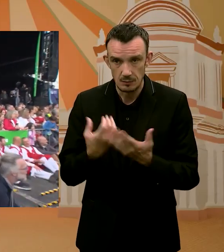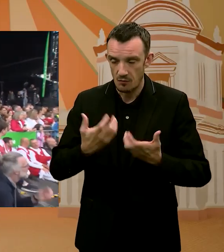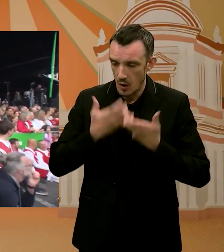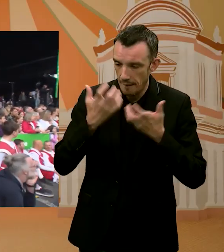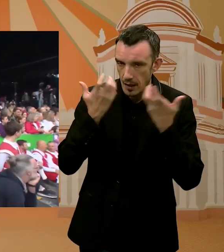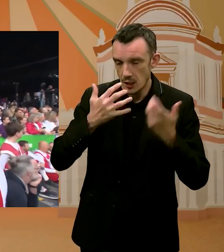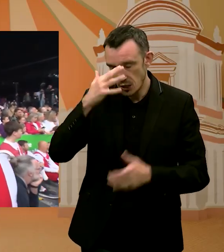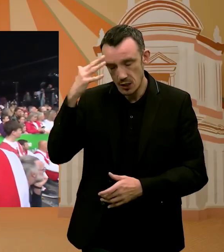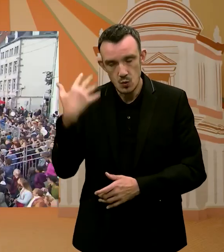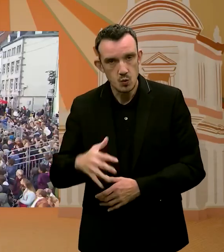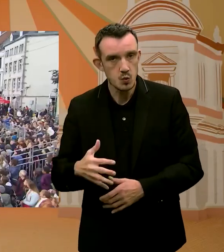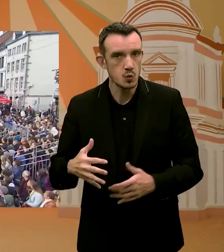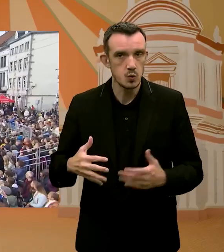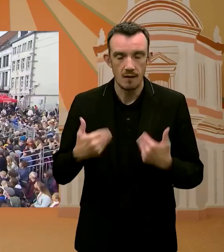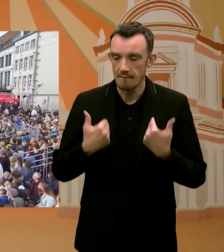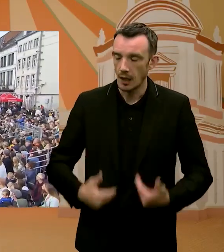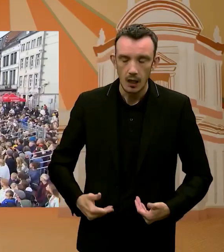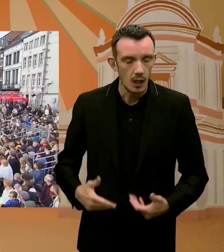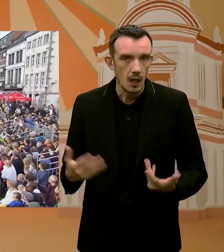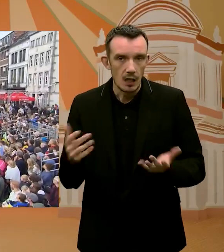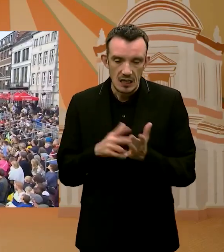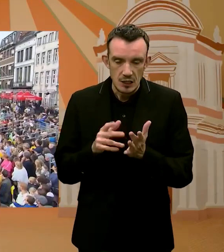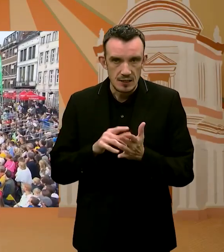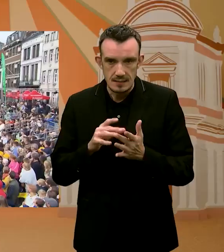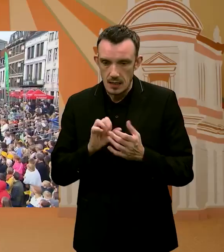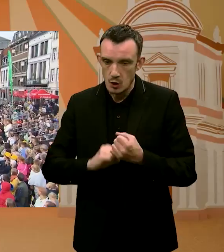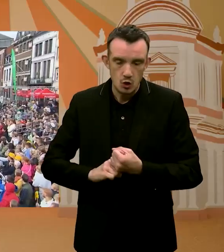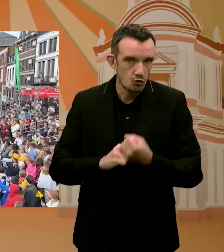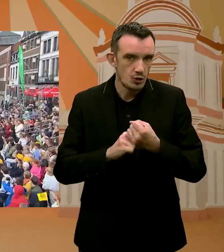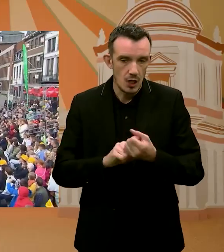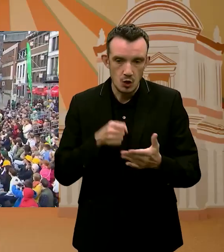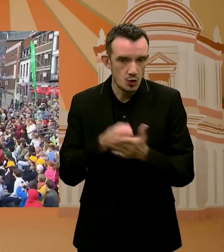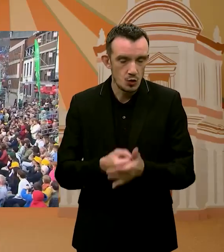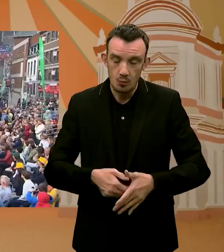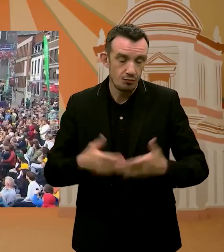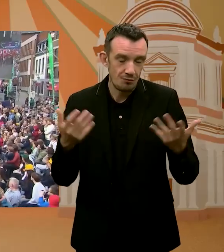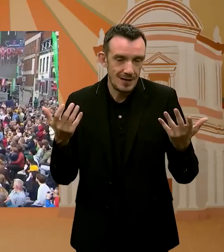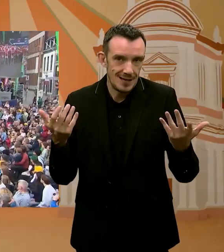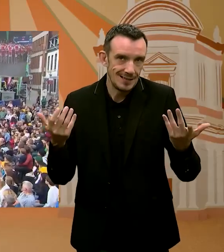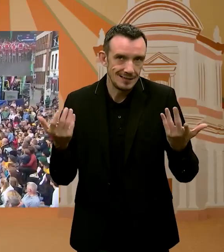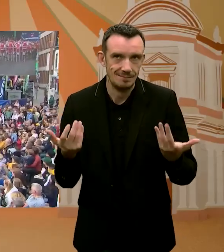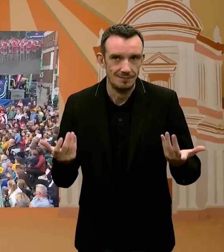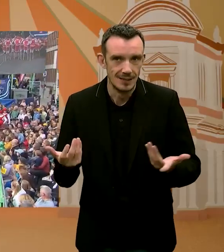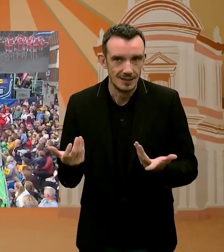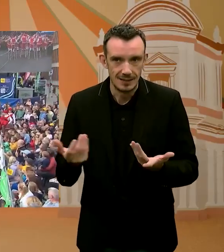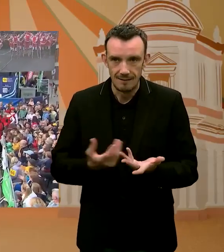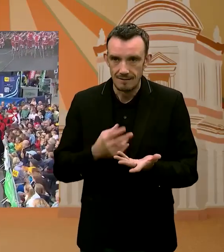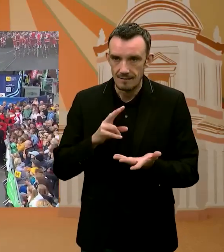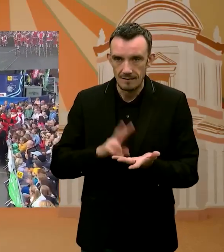essayé d'être à fond pour les Mélans, essayer d'attaquer pour les autres opposés, mais c'est très physique comme sport. Hein.